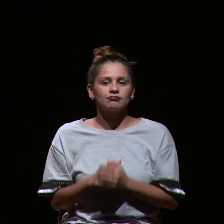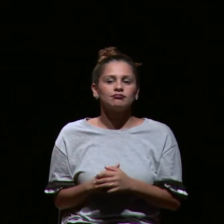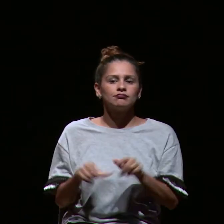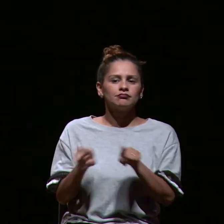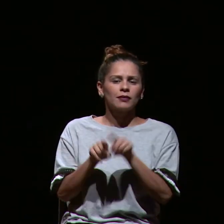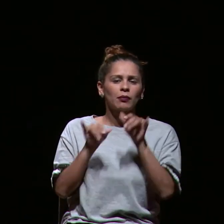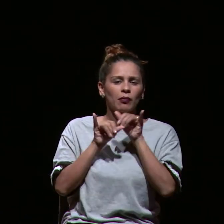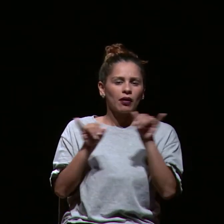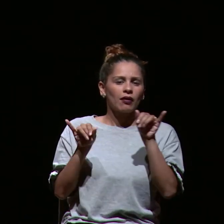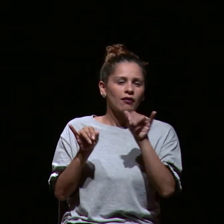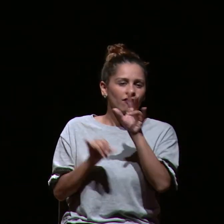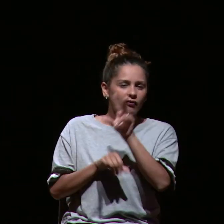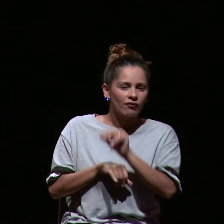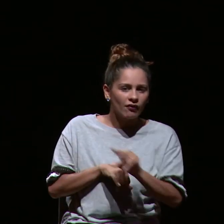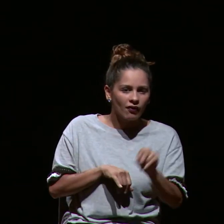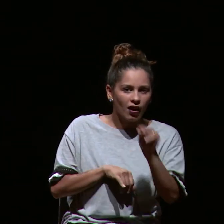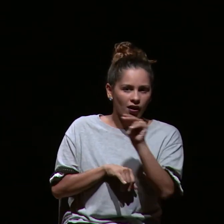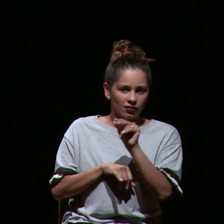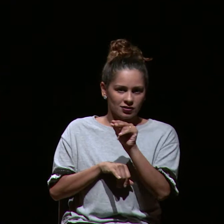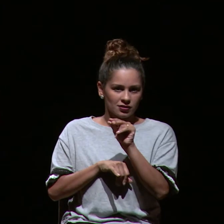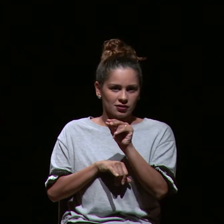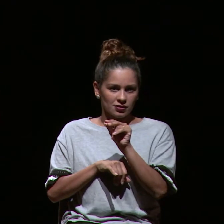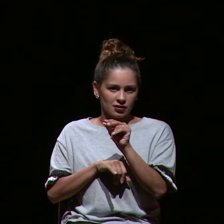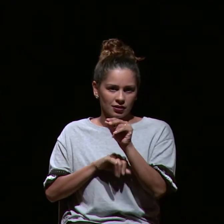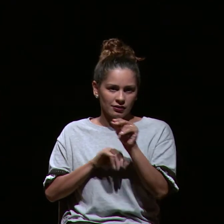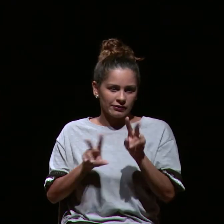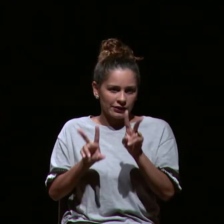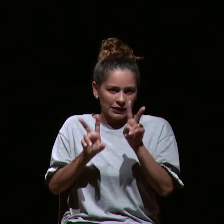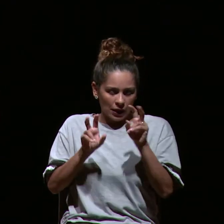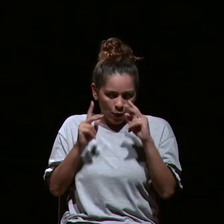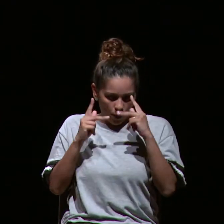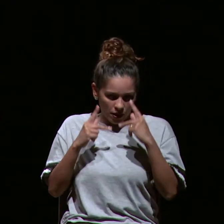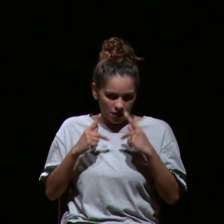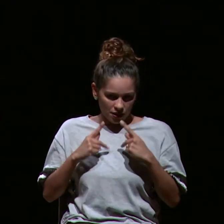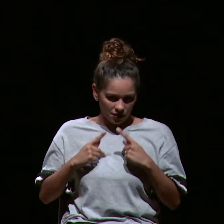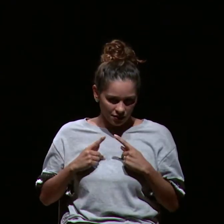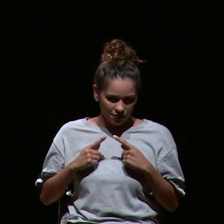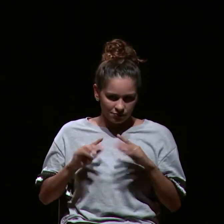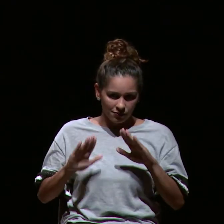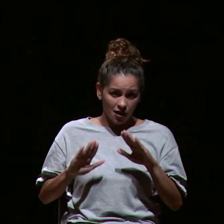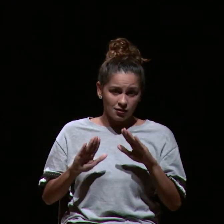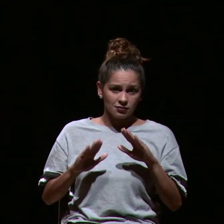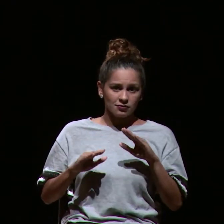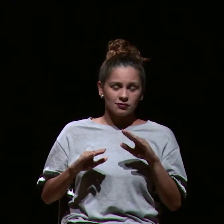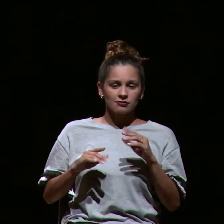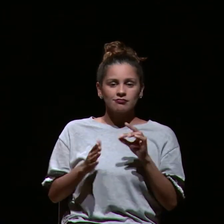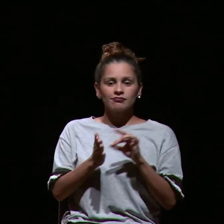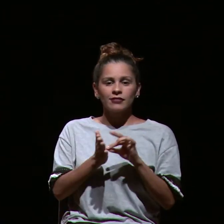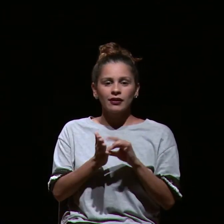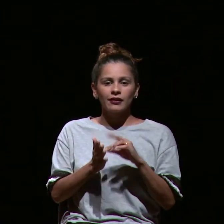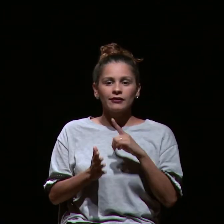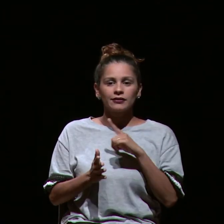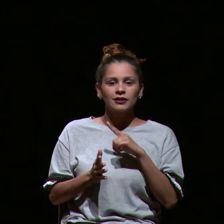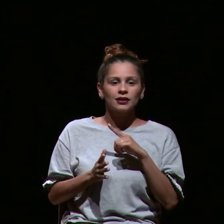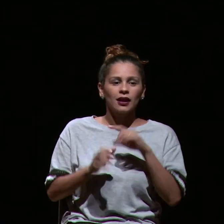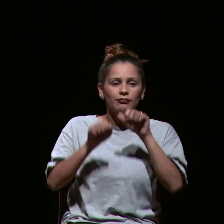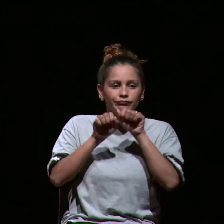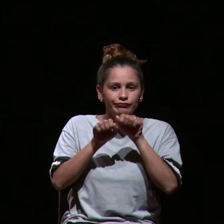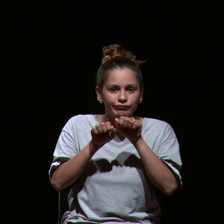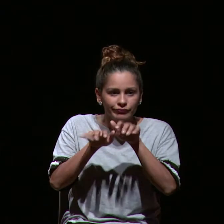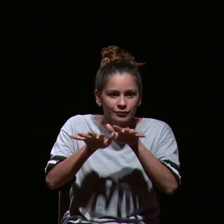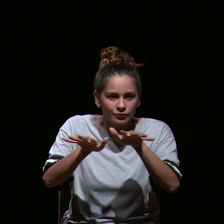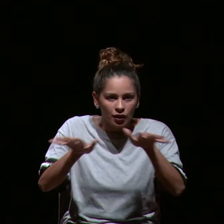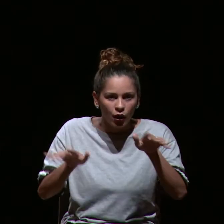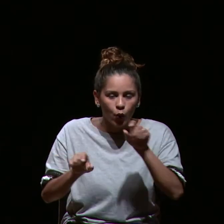falsamente humanitária daqueles que não hesitam a reproduzir ao longo de séculos ações e políticas de exclusão e dominação. Ouça